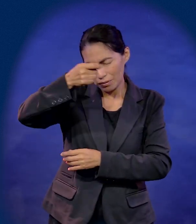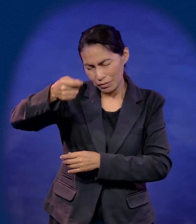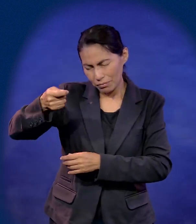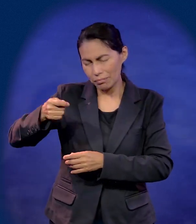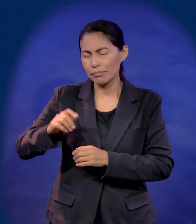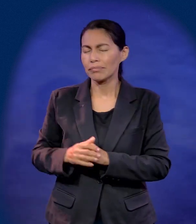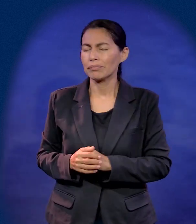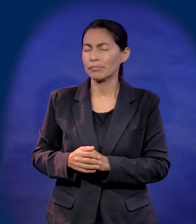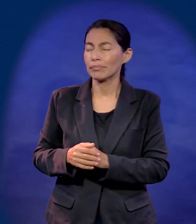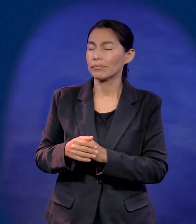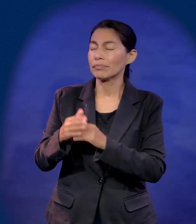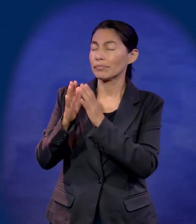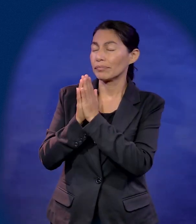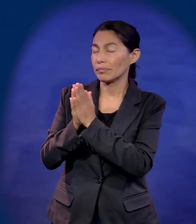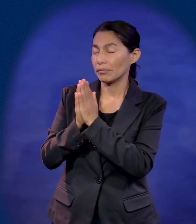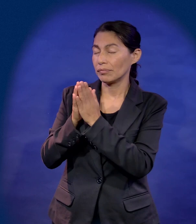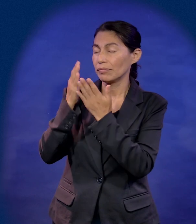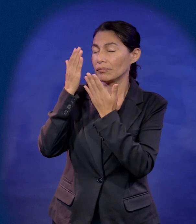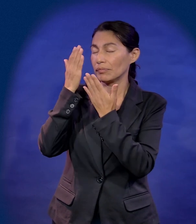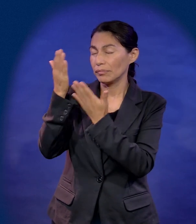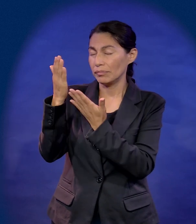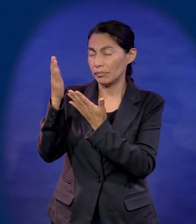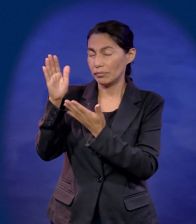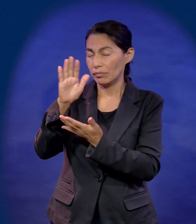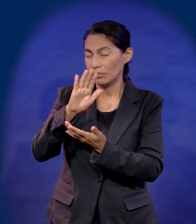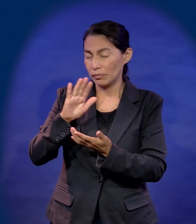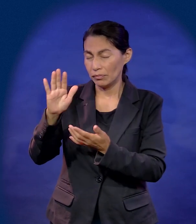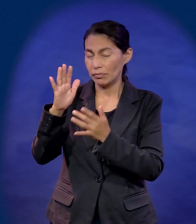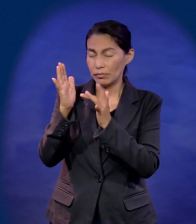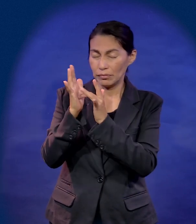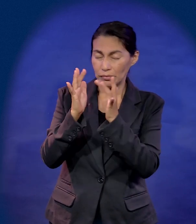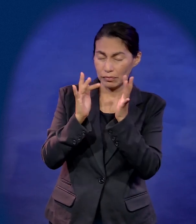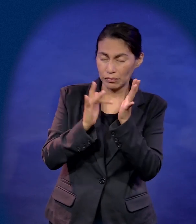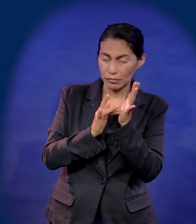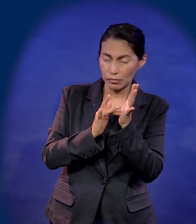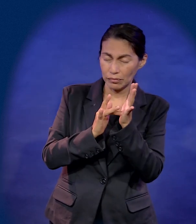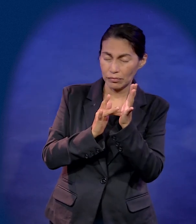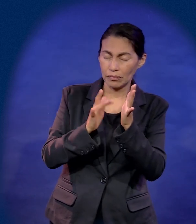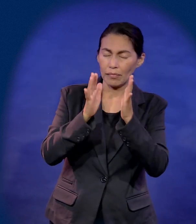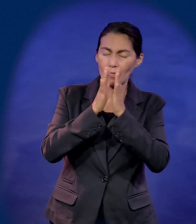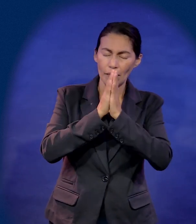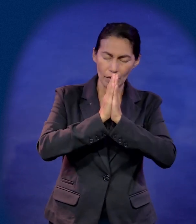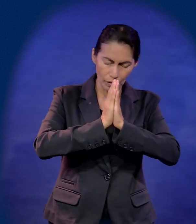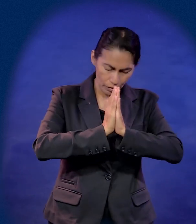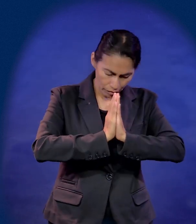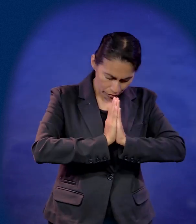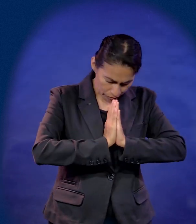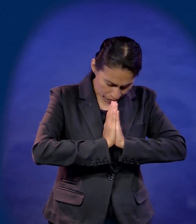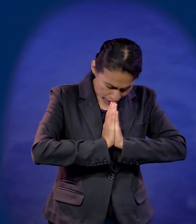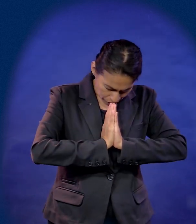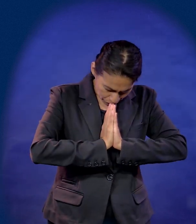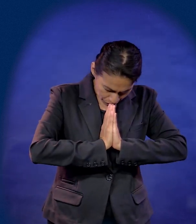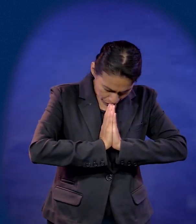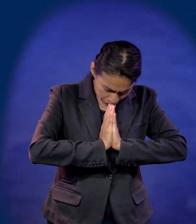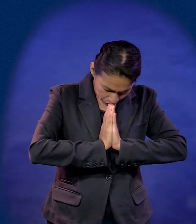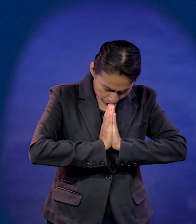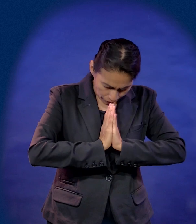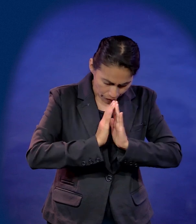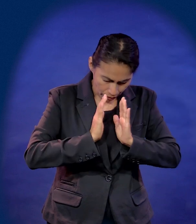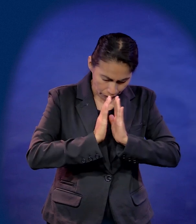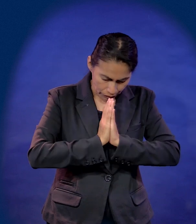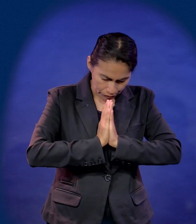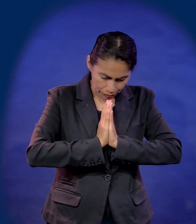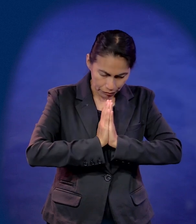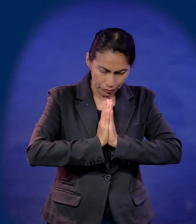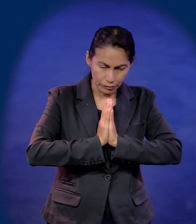trabajo, para que podamos ir bendecidos en Jesucristo. En el nombre de Él es en quien pedimos todo. En el nombre